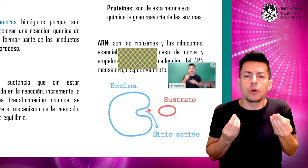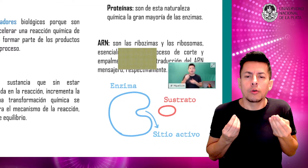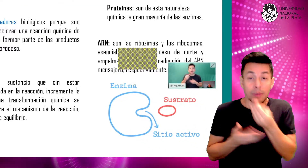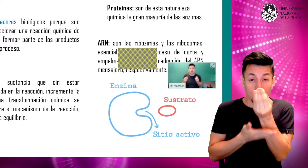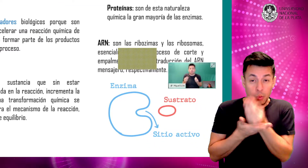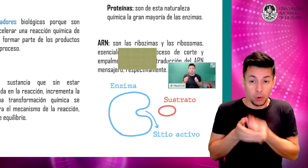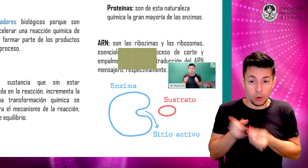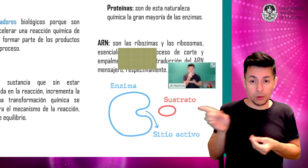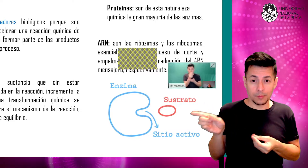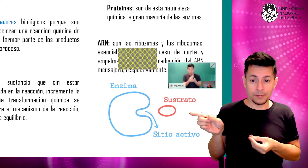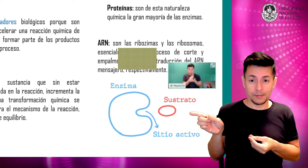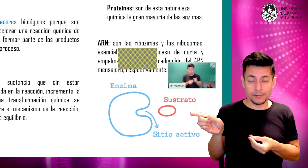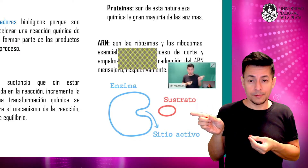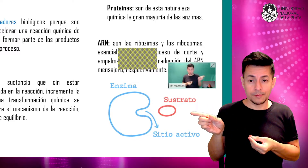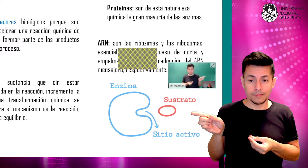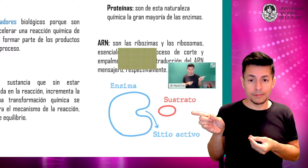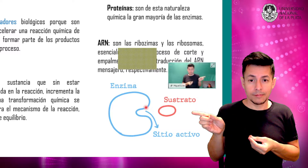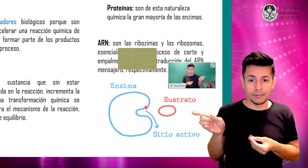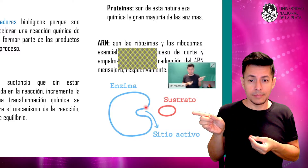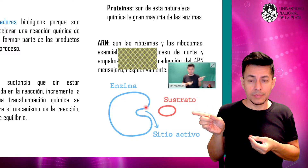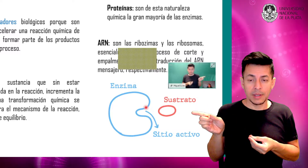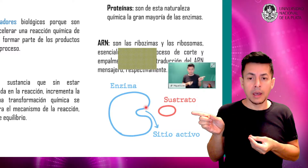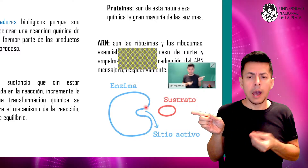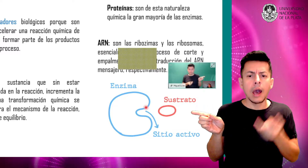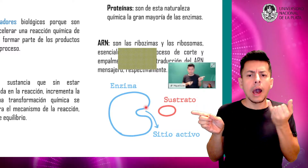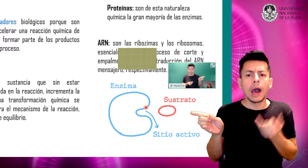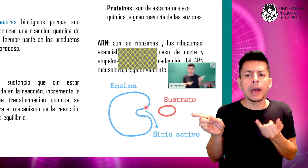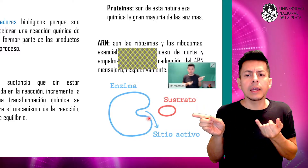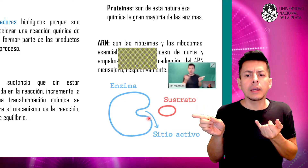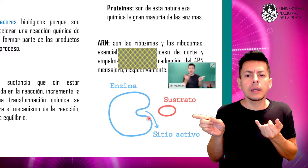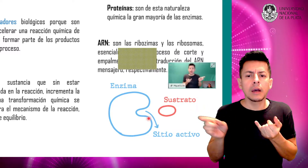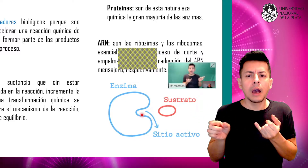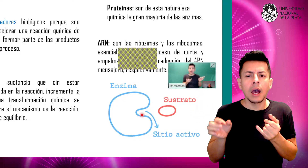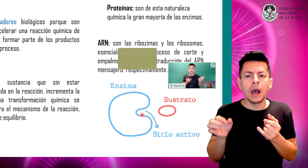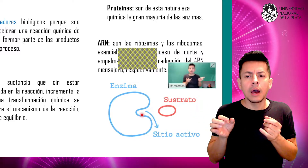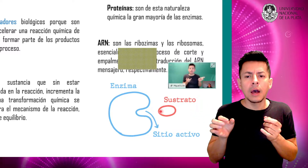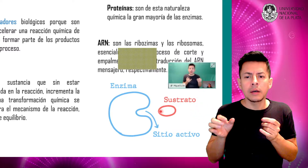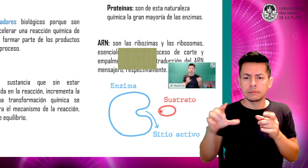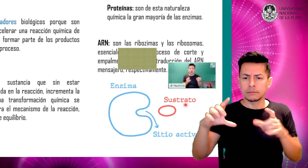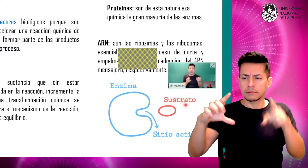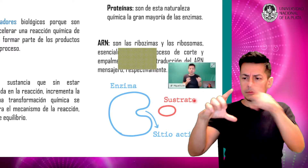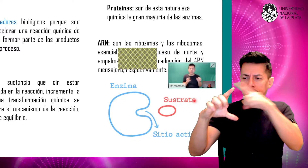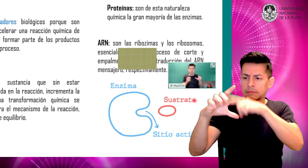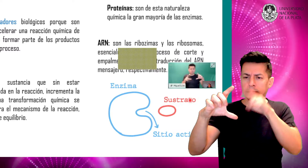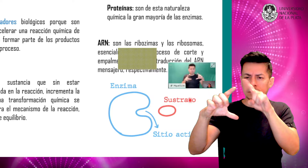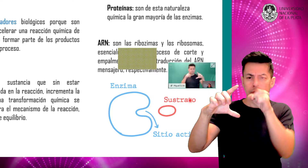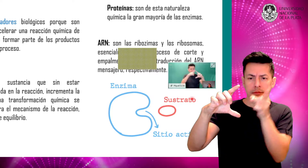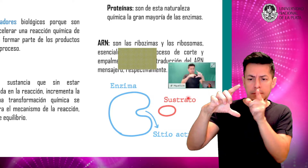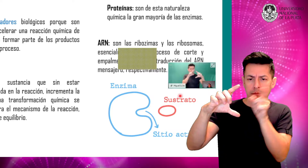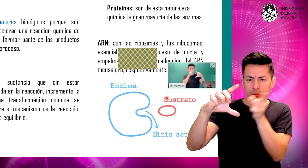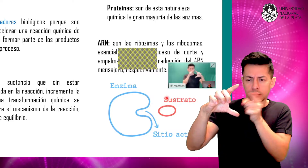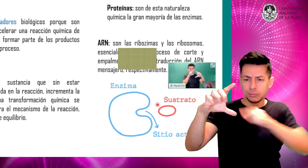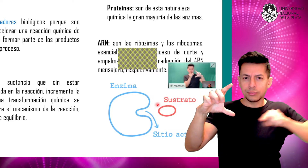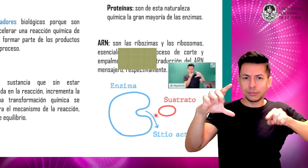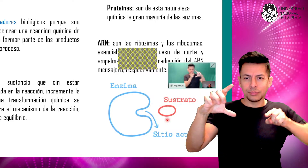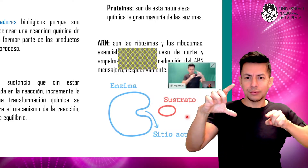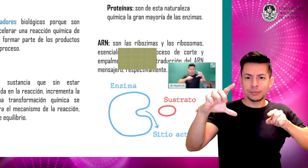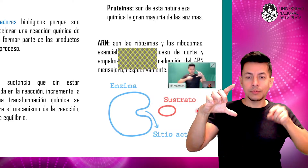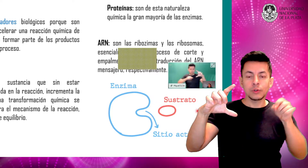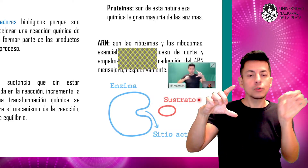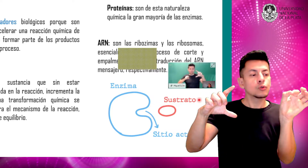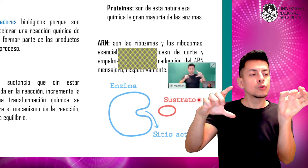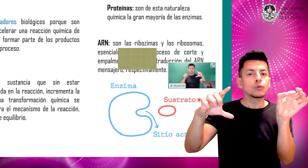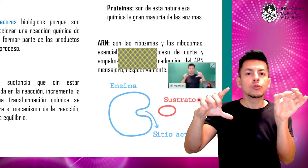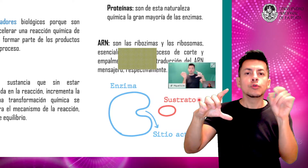Fíjense que acá en el hueco se genera como un hueco, un agujero, en donde es capaz de ingresar el